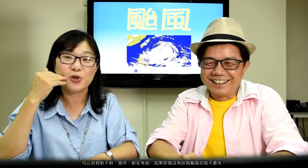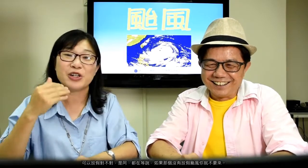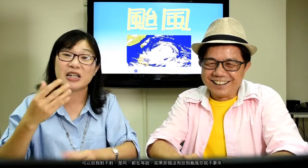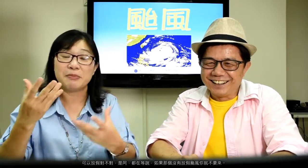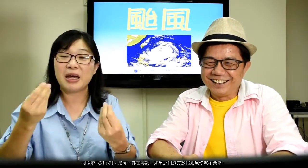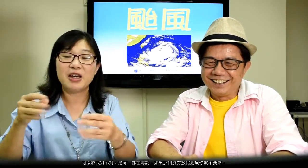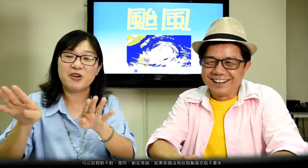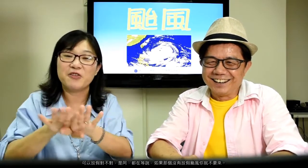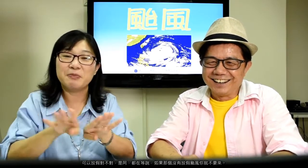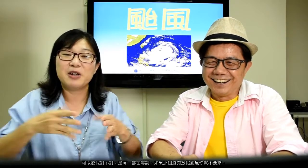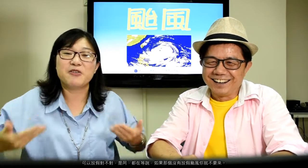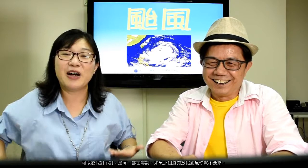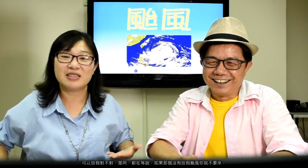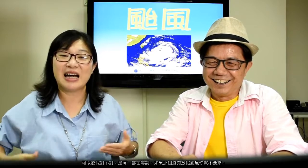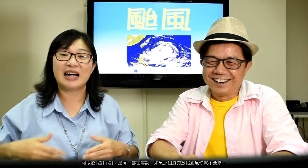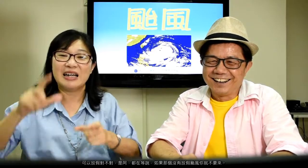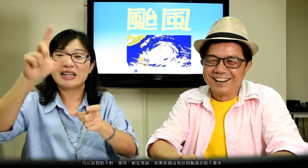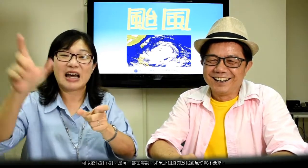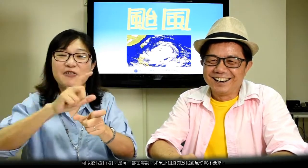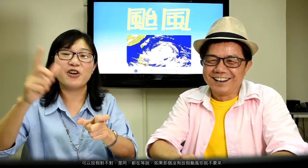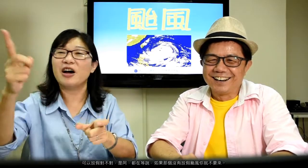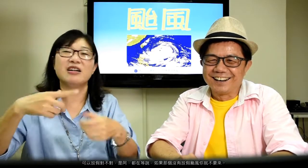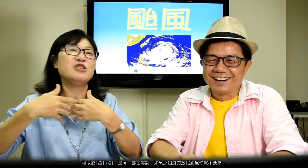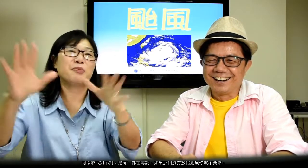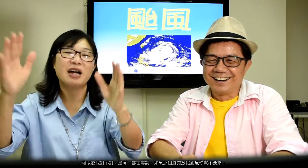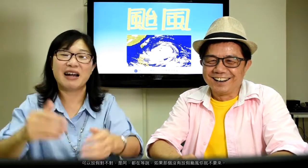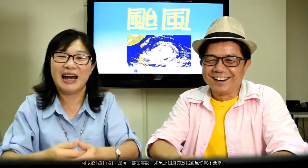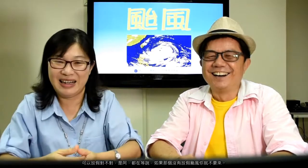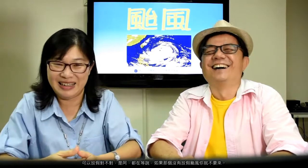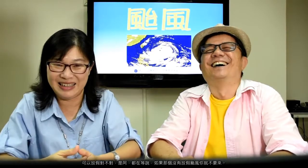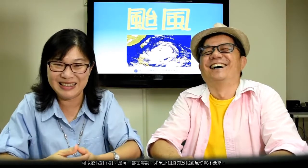果那个没有放假台风啊，你就不要来。